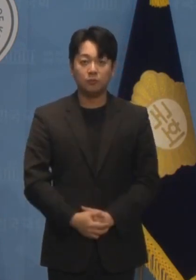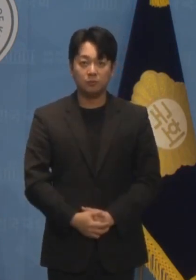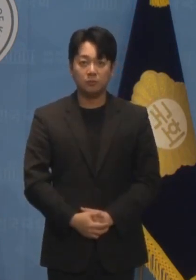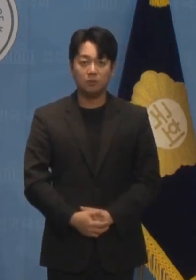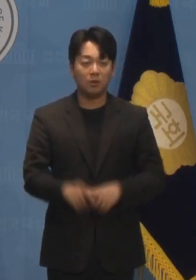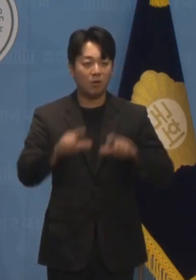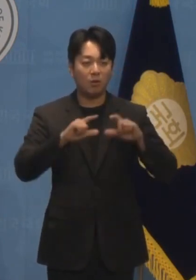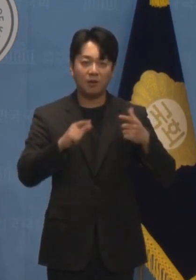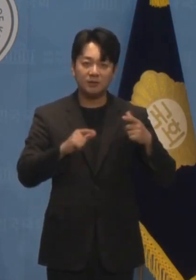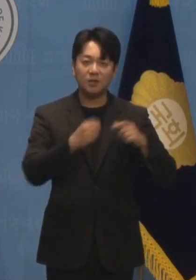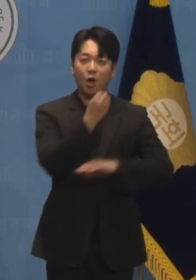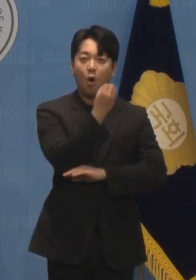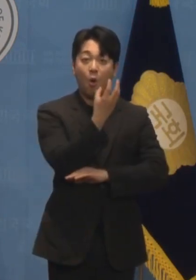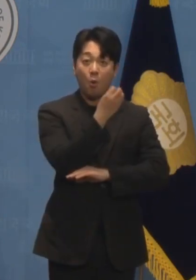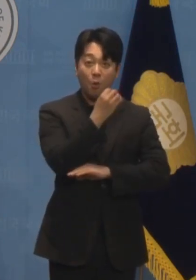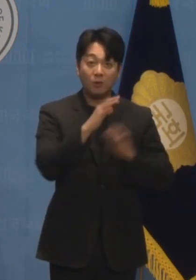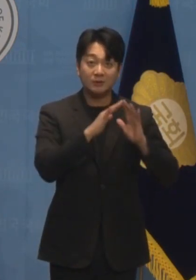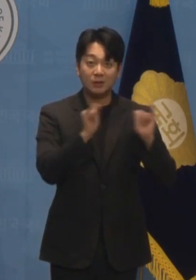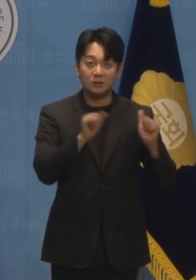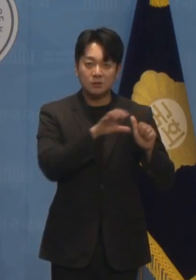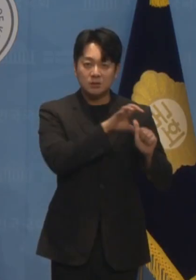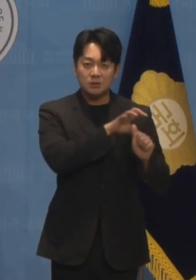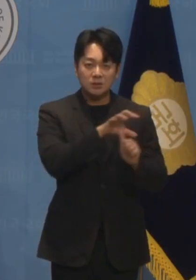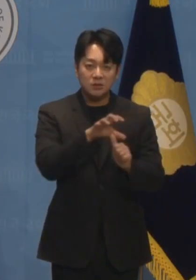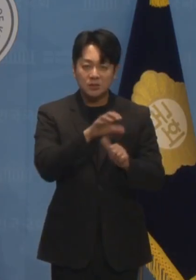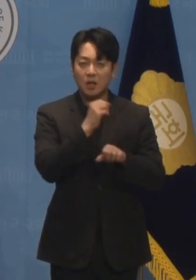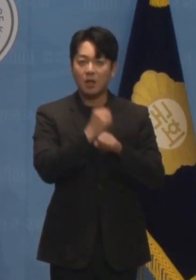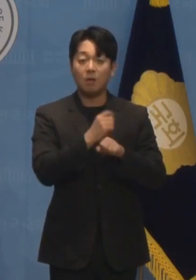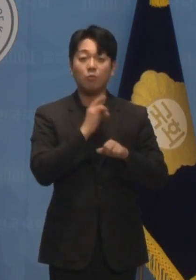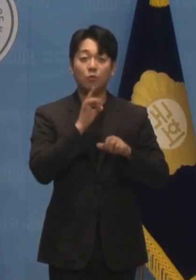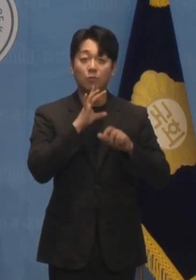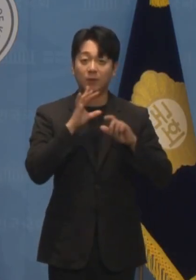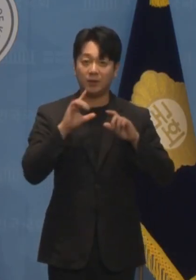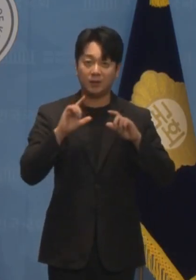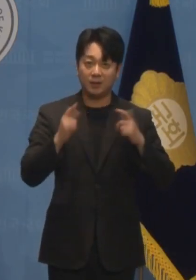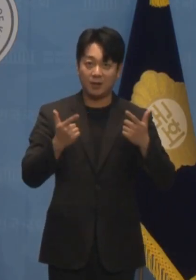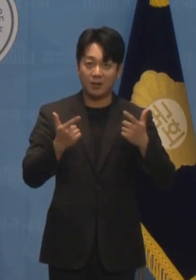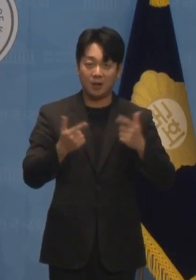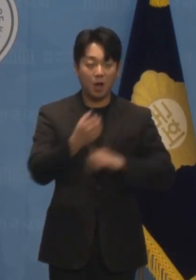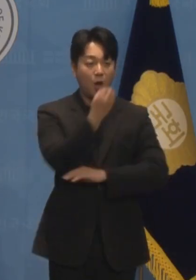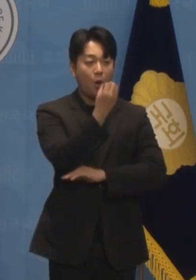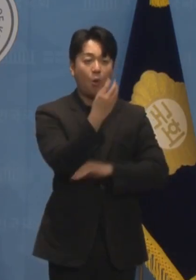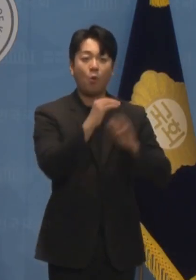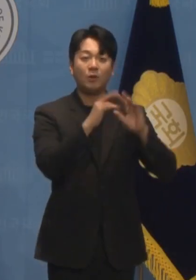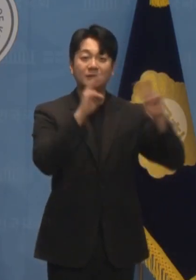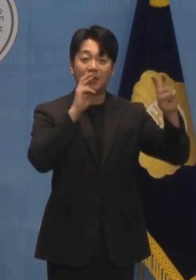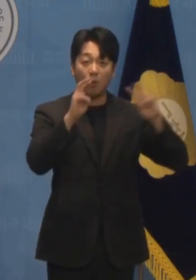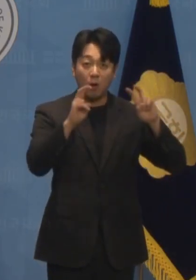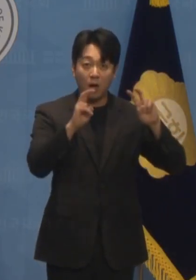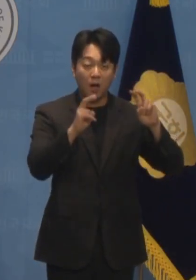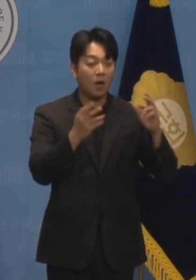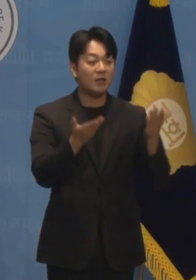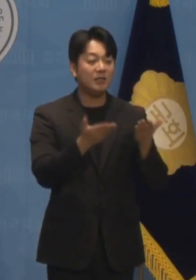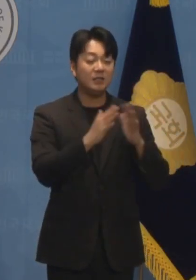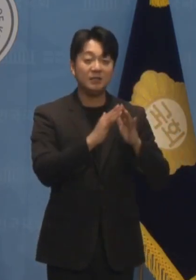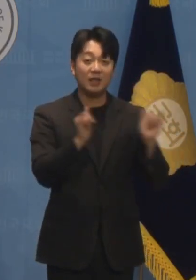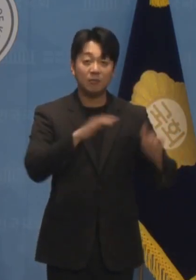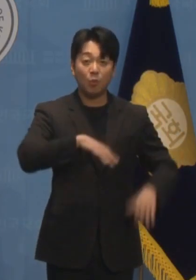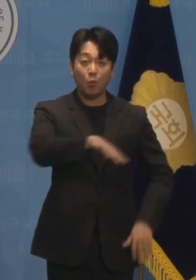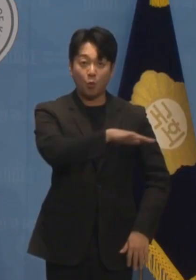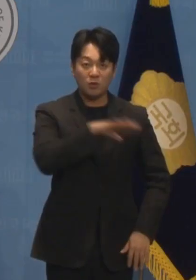언론을 옥죄기 시도하고 언론인과 언론사를 압수수색하는 등 언론